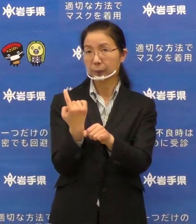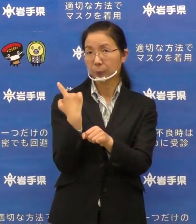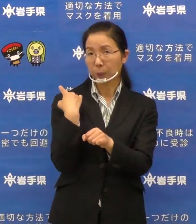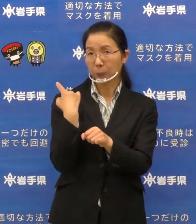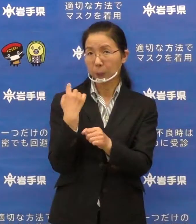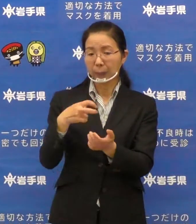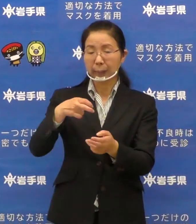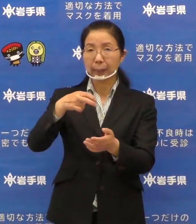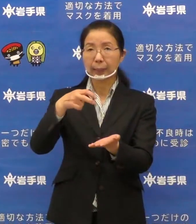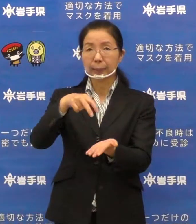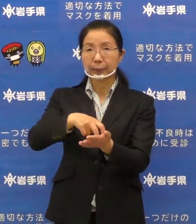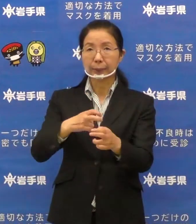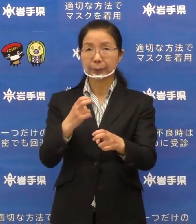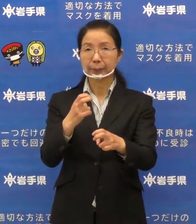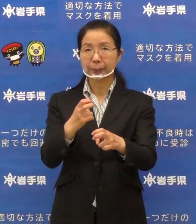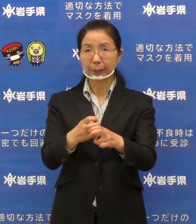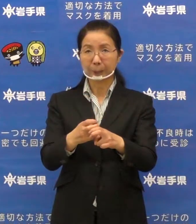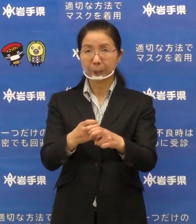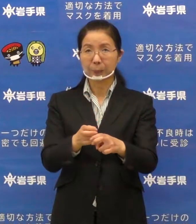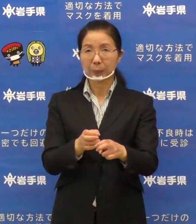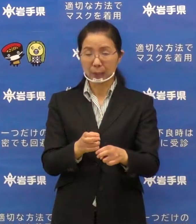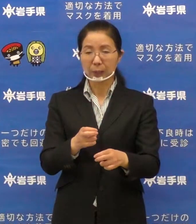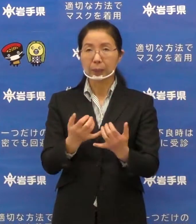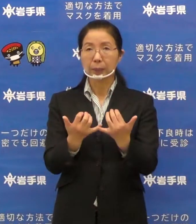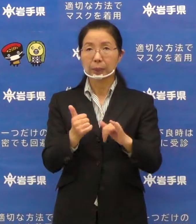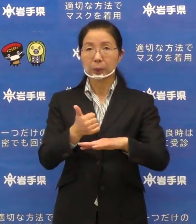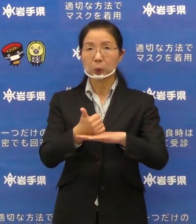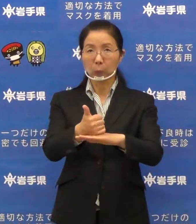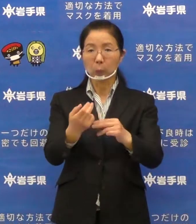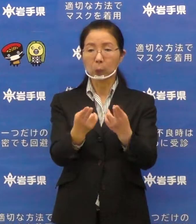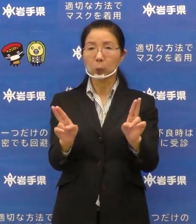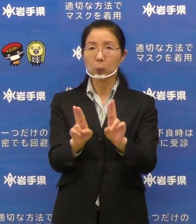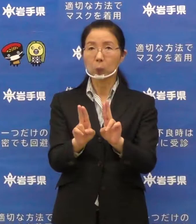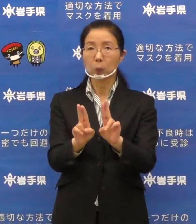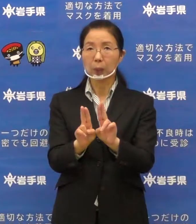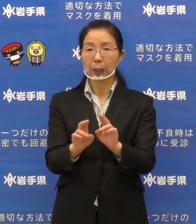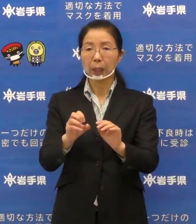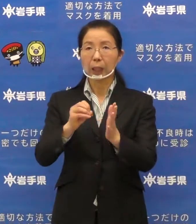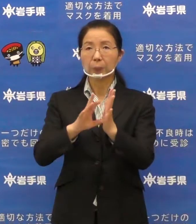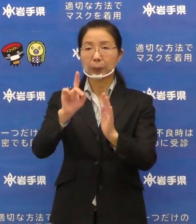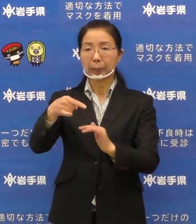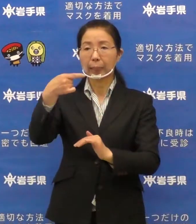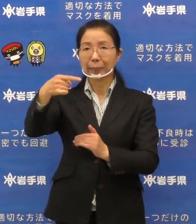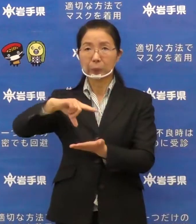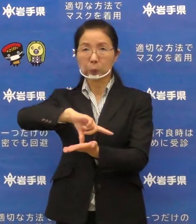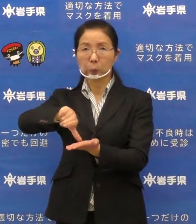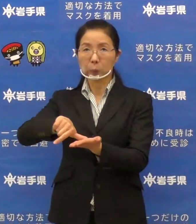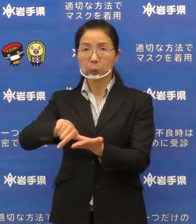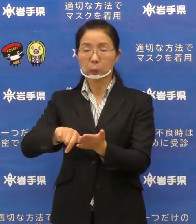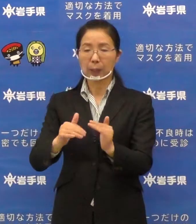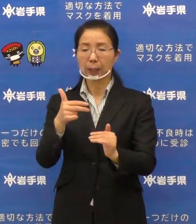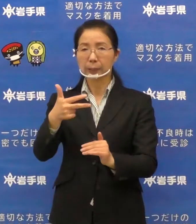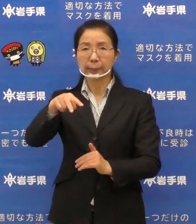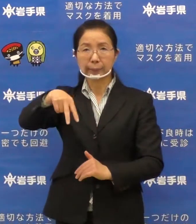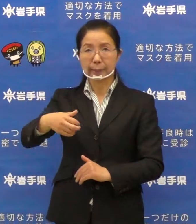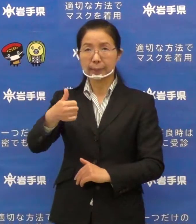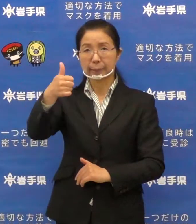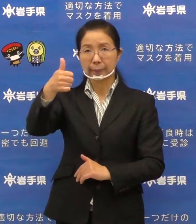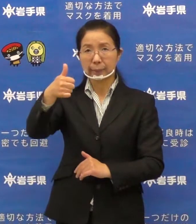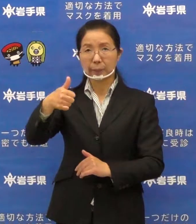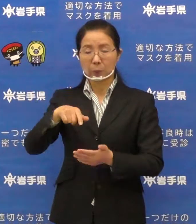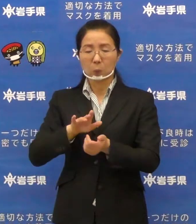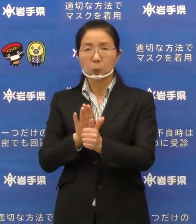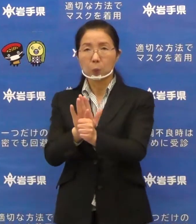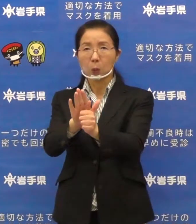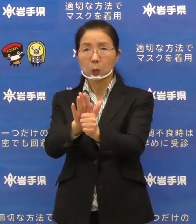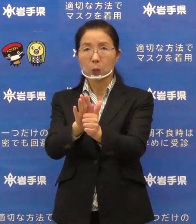立憲民主党党本部が岩手1区の公認を、まあ、品さんに決定したと発表がありました。県連のですね、小